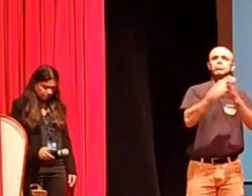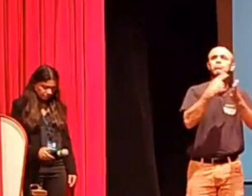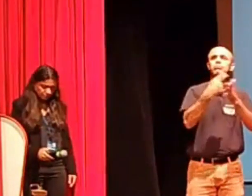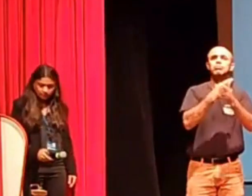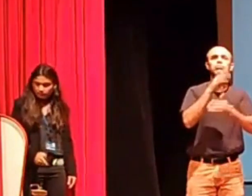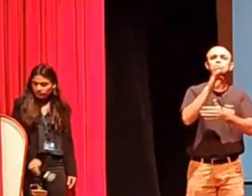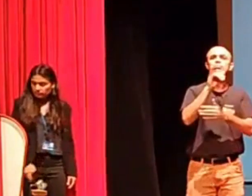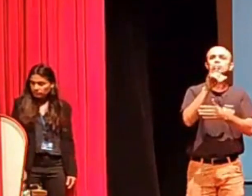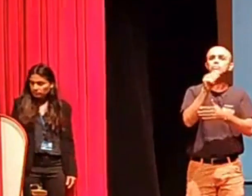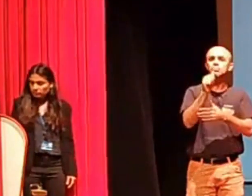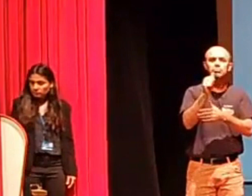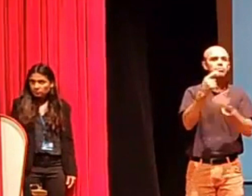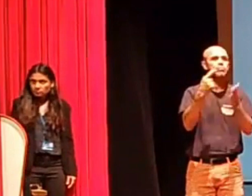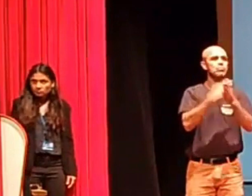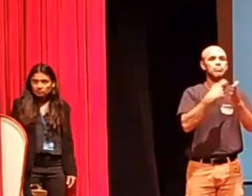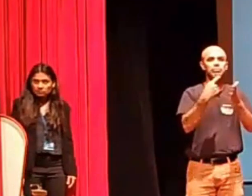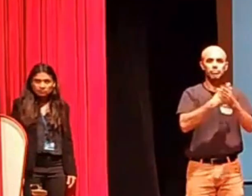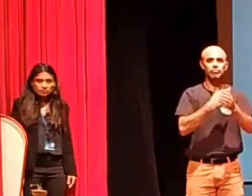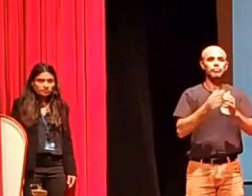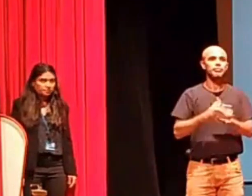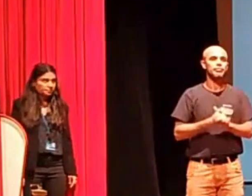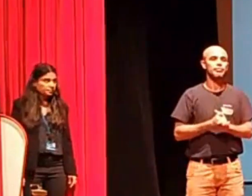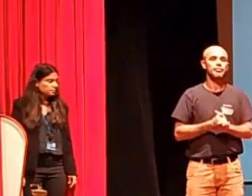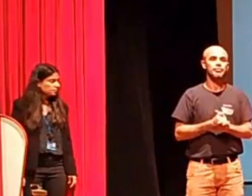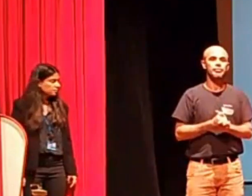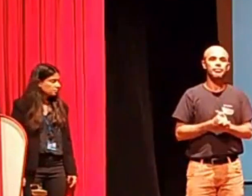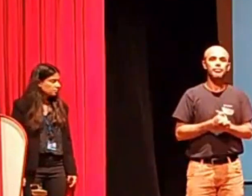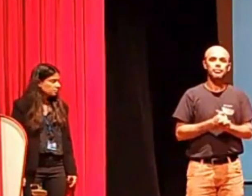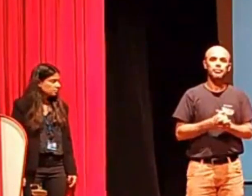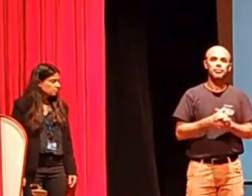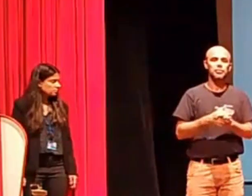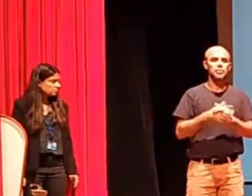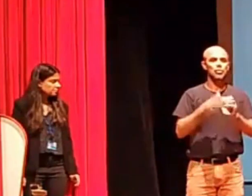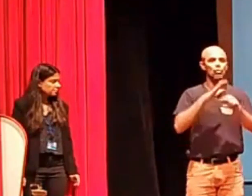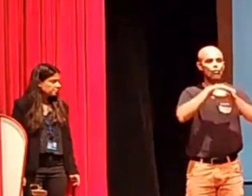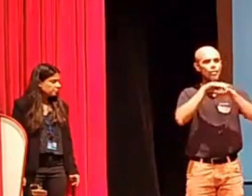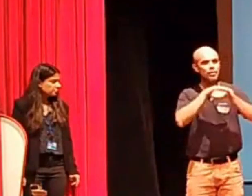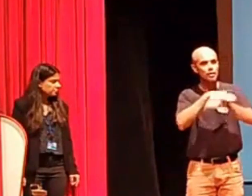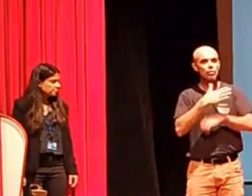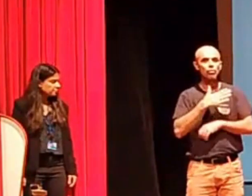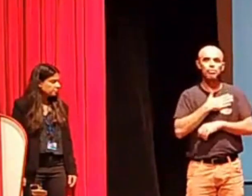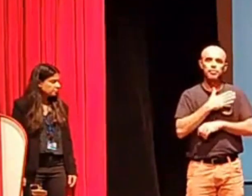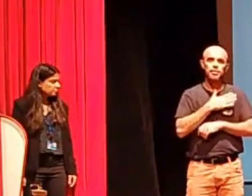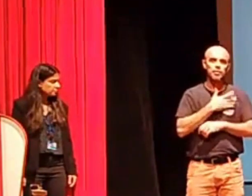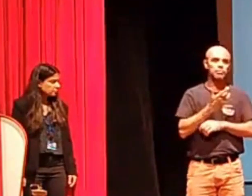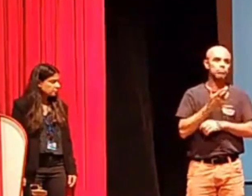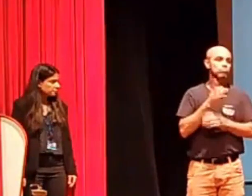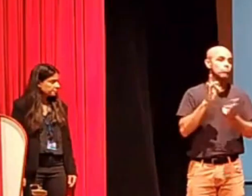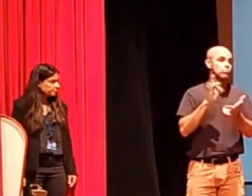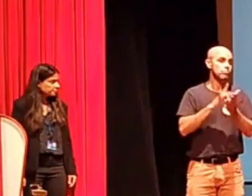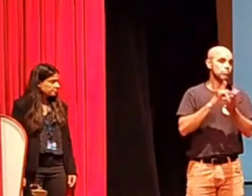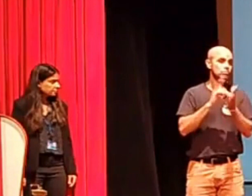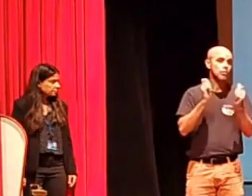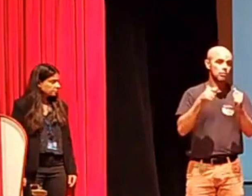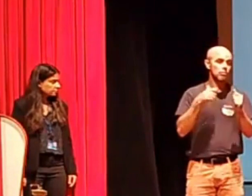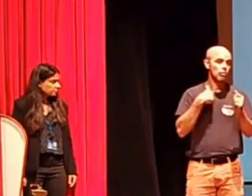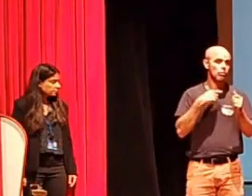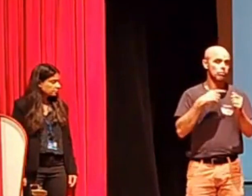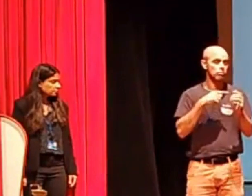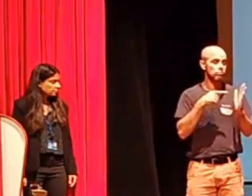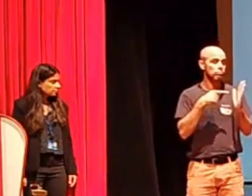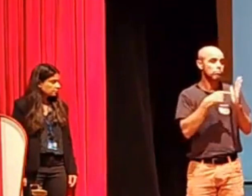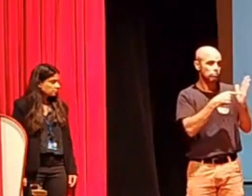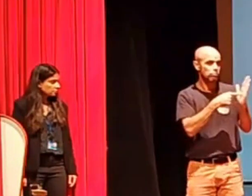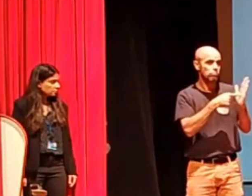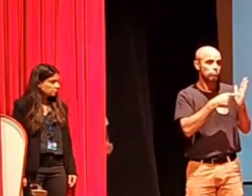a Bia, né, Bia? É isso, né? Ela tinha comentado comigo. Na verdade, a gente pode trazer essa